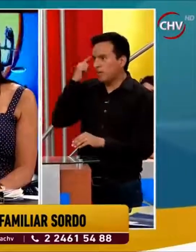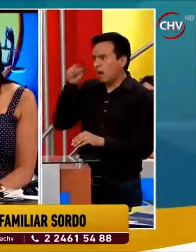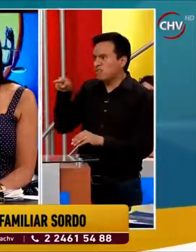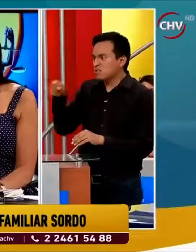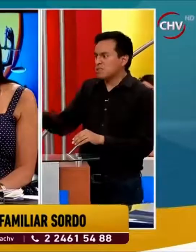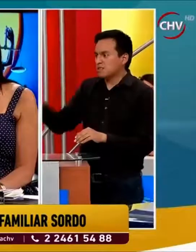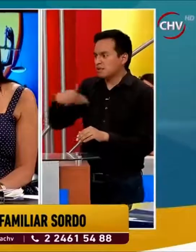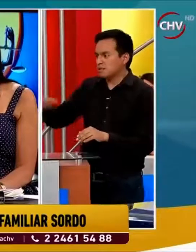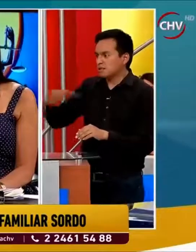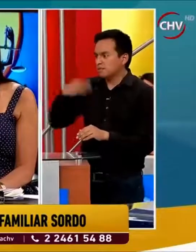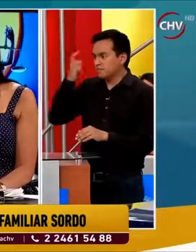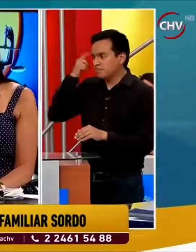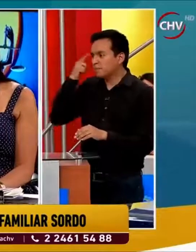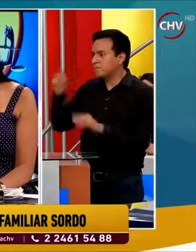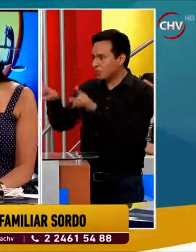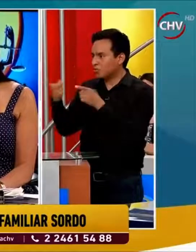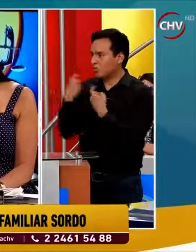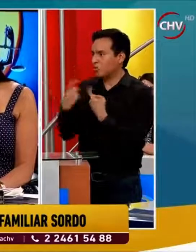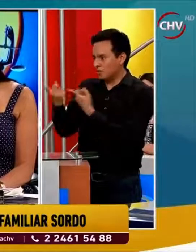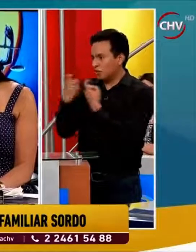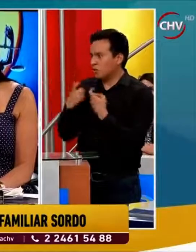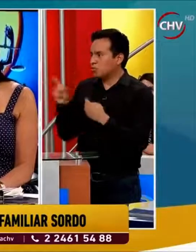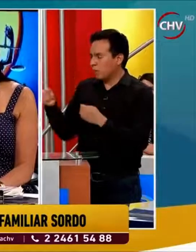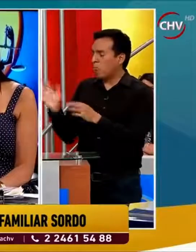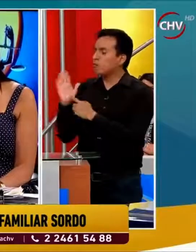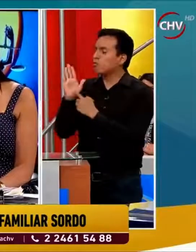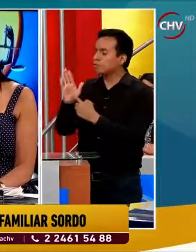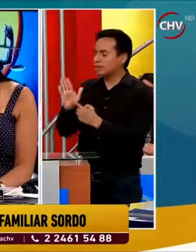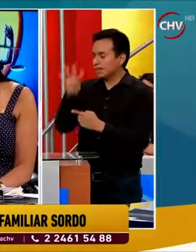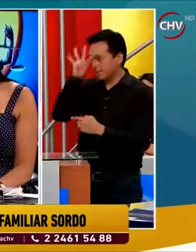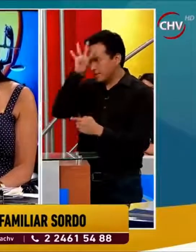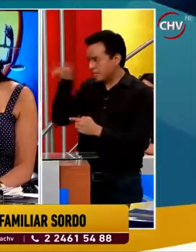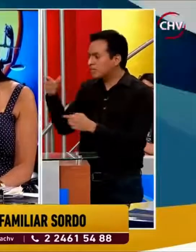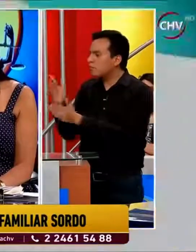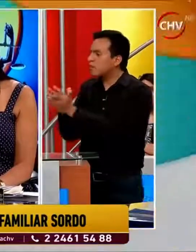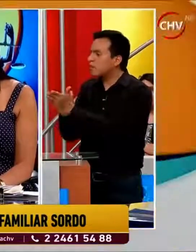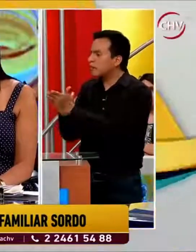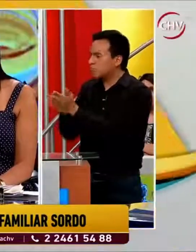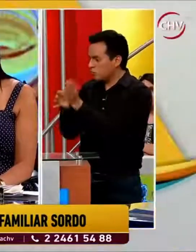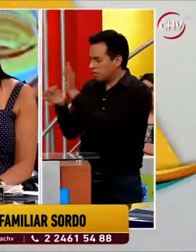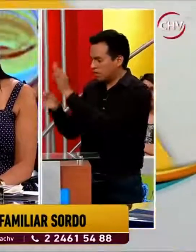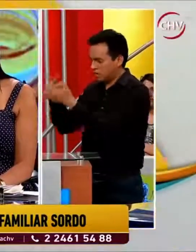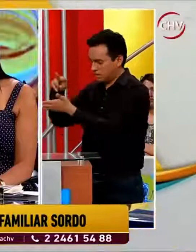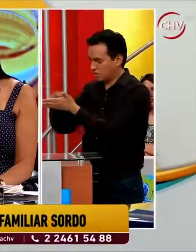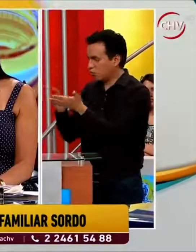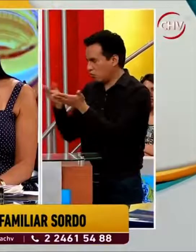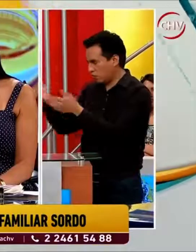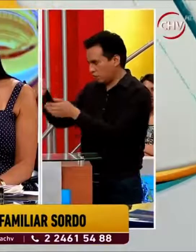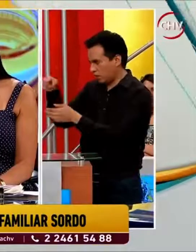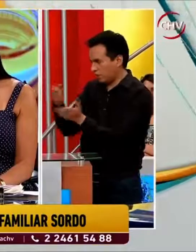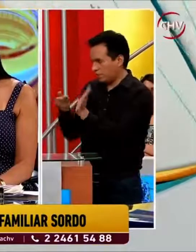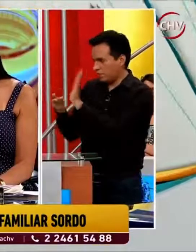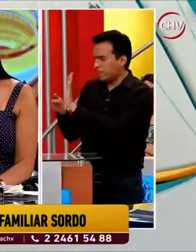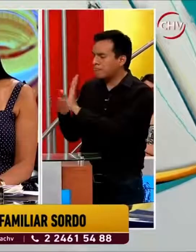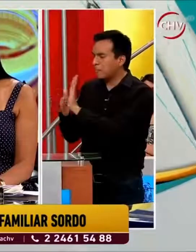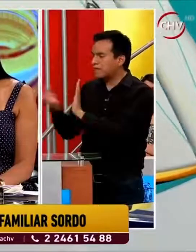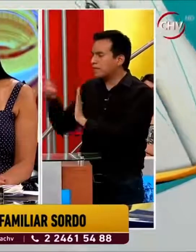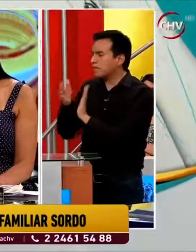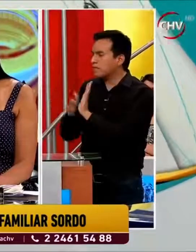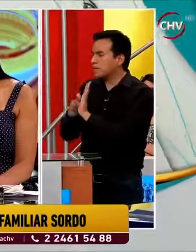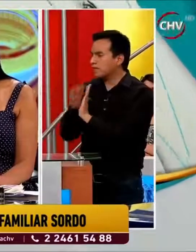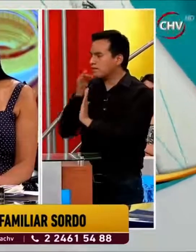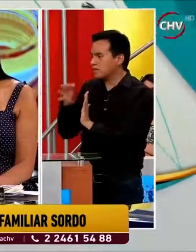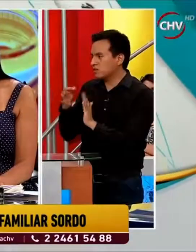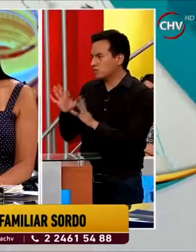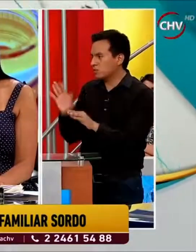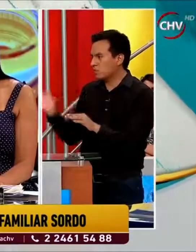Eso fue lo que me preguntó cuando ¿Pueden mostrarle a Cristian algún documento que pruebe lo que ustedes están diciendo? Señorita, fue él al